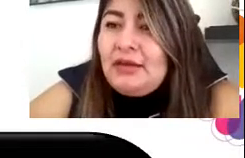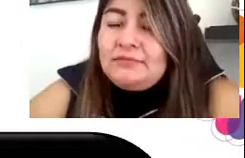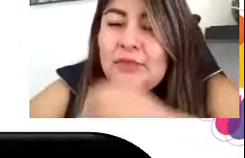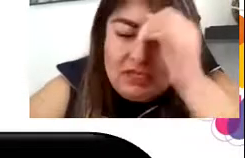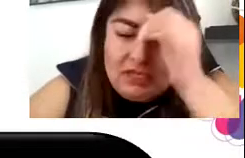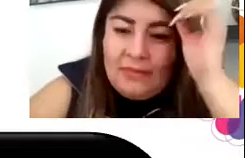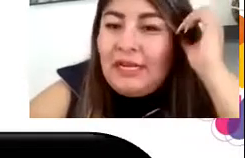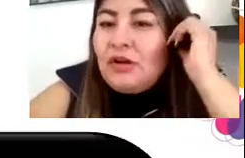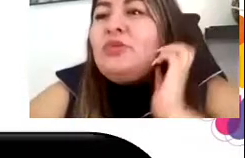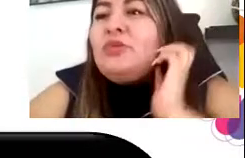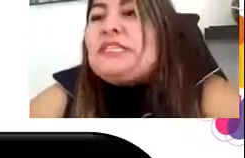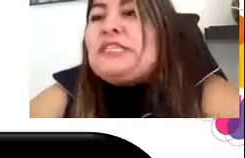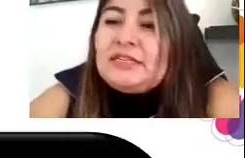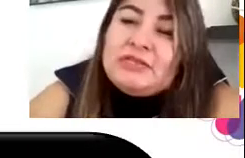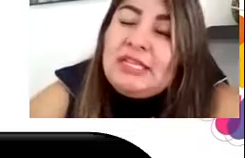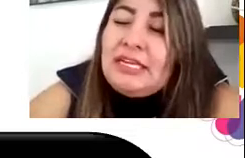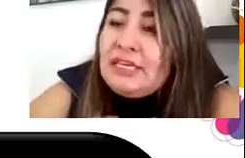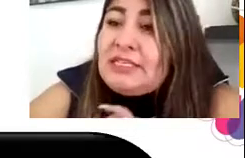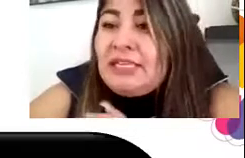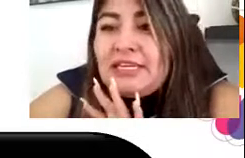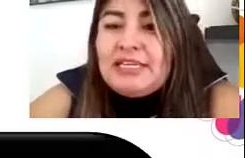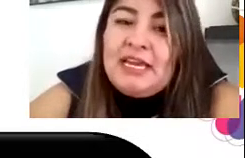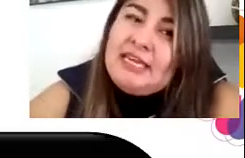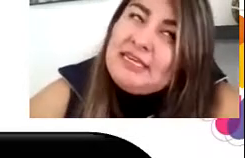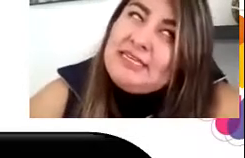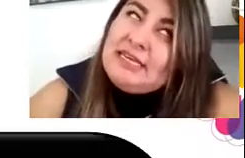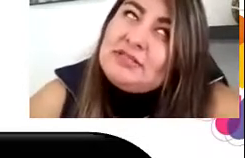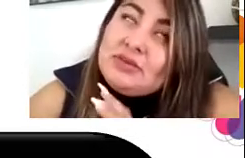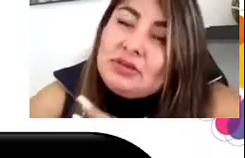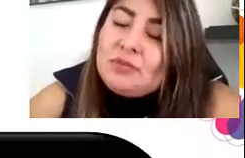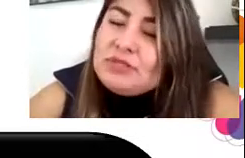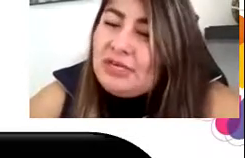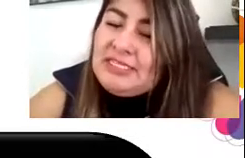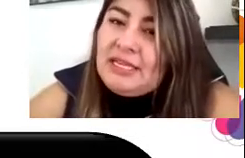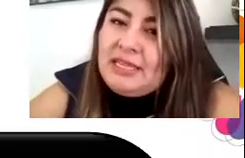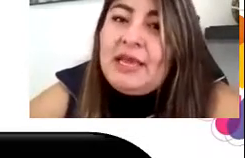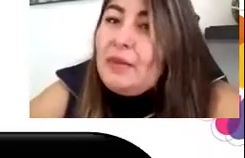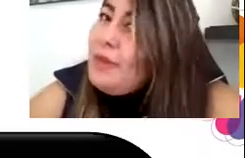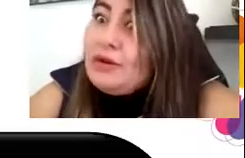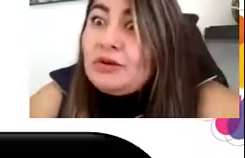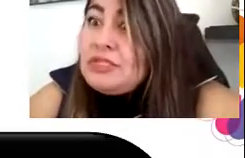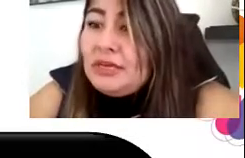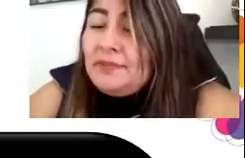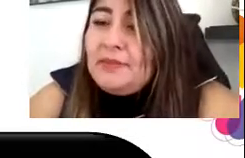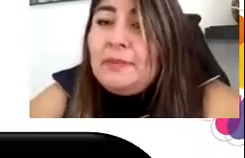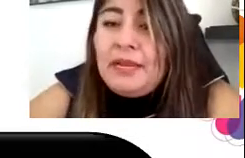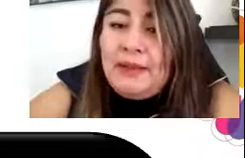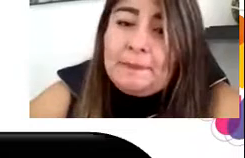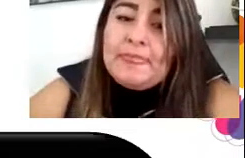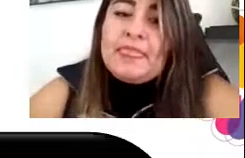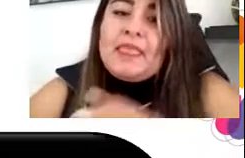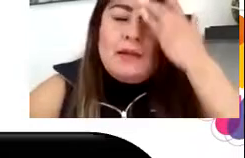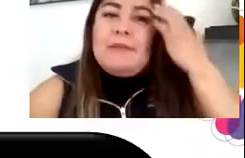dactilología. Aunque de manera común es que si escribes con la derecha es la derecha y si eres zurdo, pues con la izquierda. Pero no siempre,